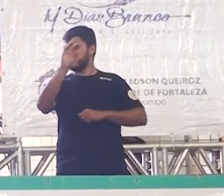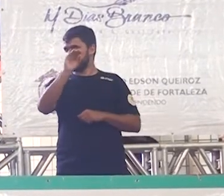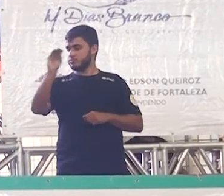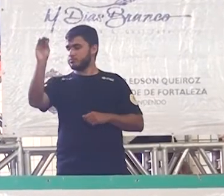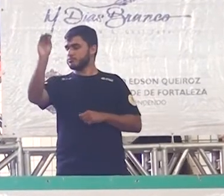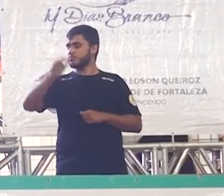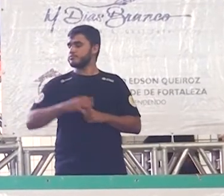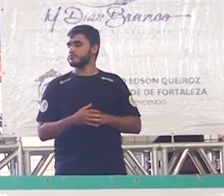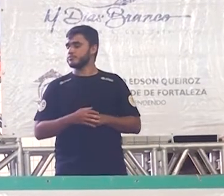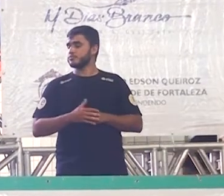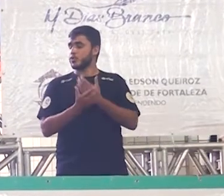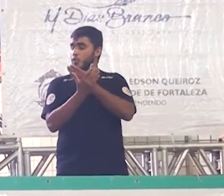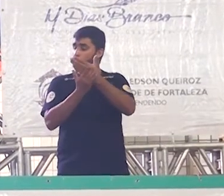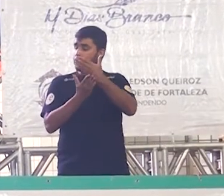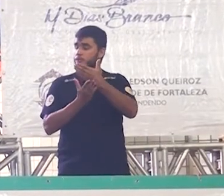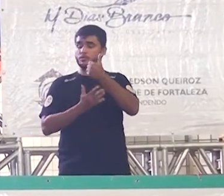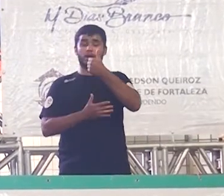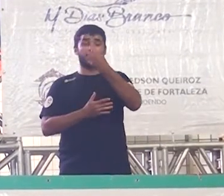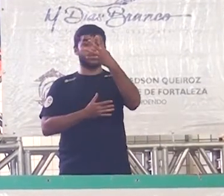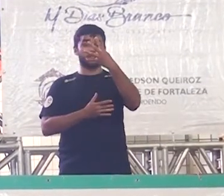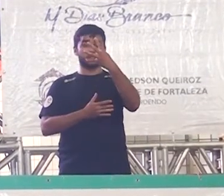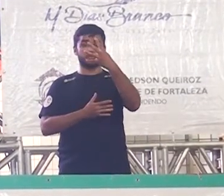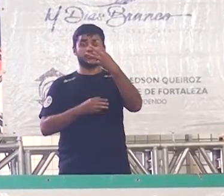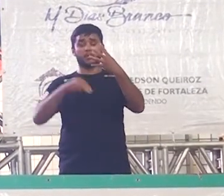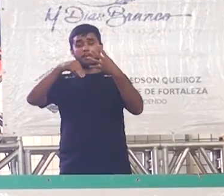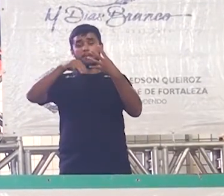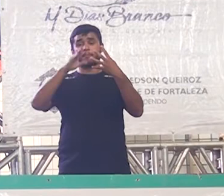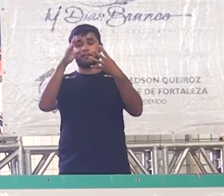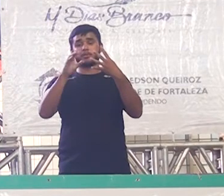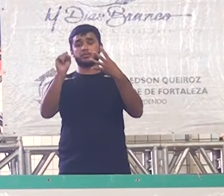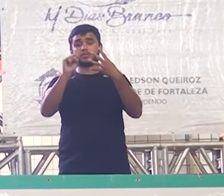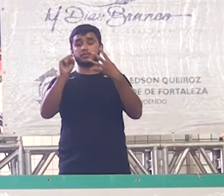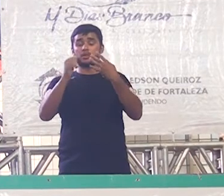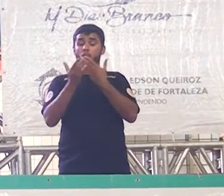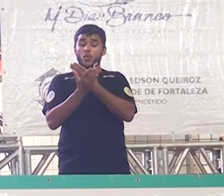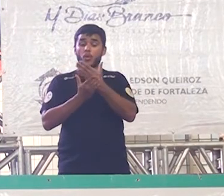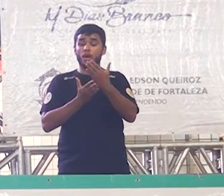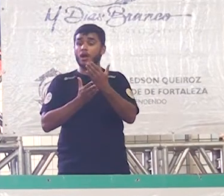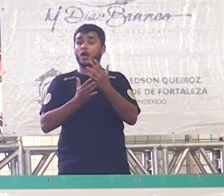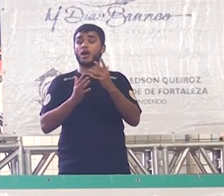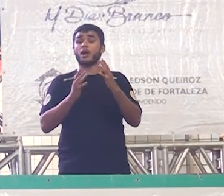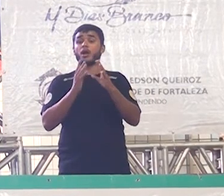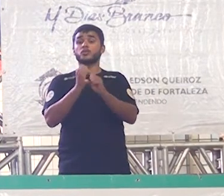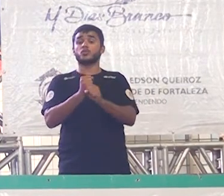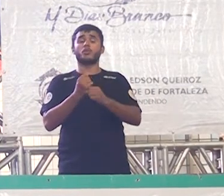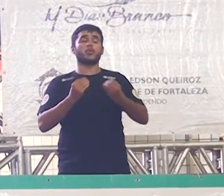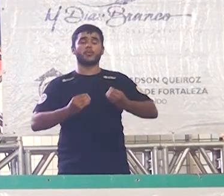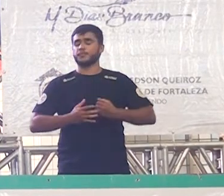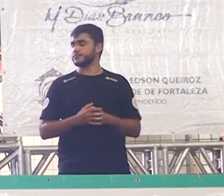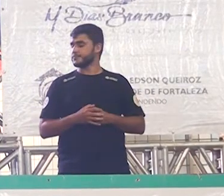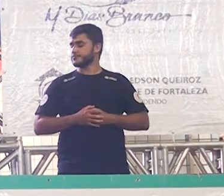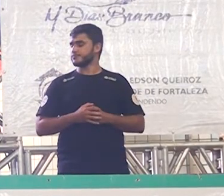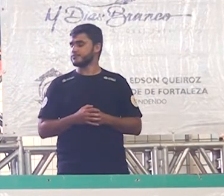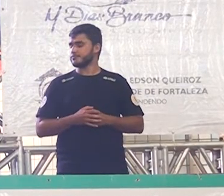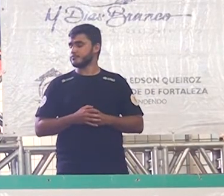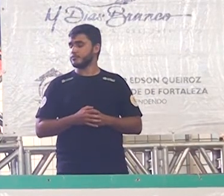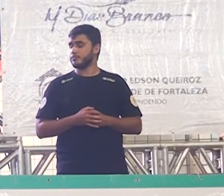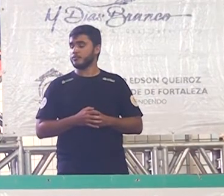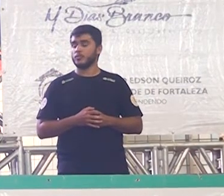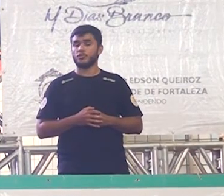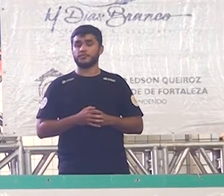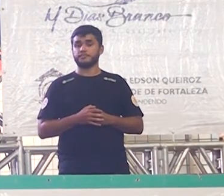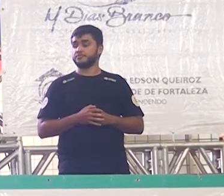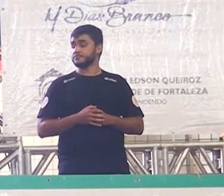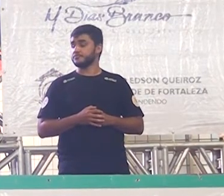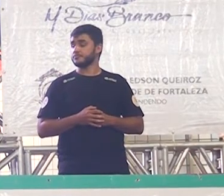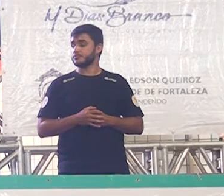14. E eu quero saber qual é a distância até parar. Regrinha do SAT. Eu tenho a aceleração aí,